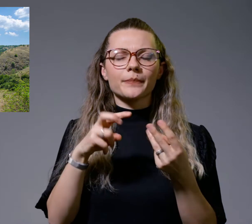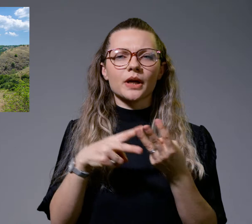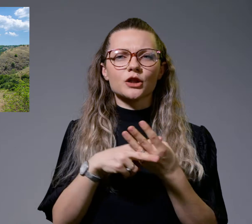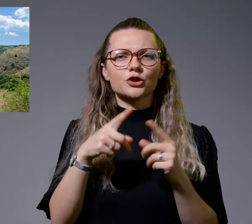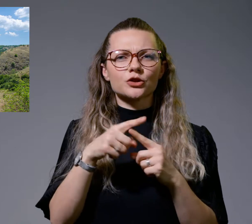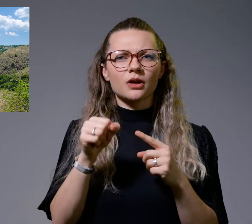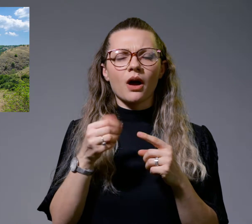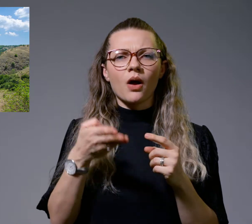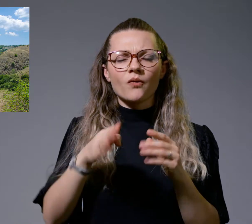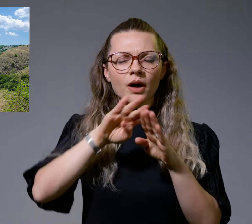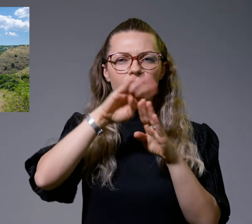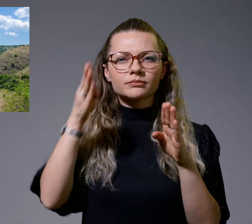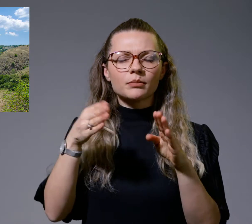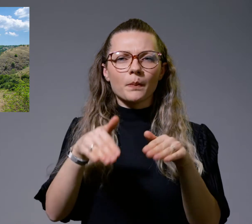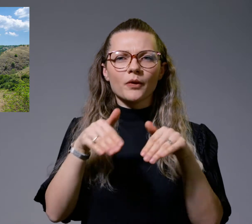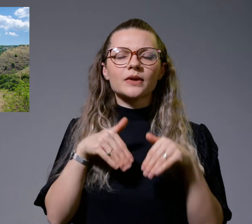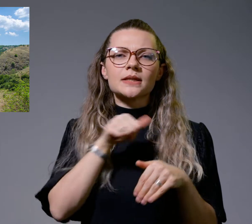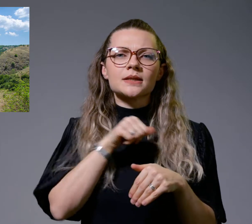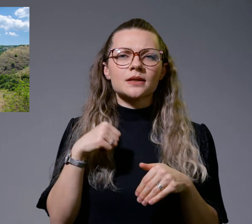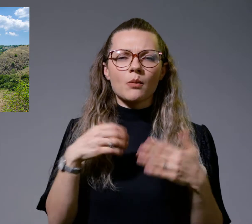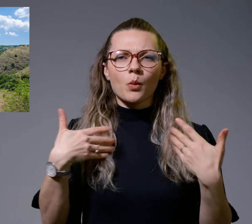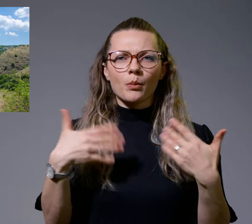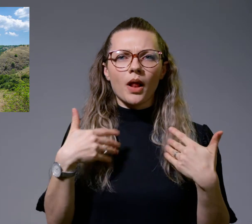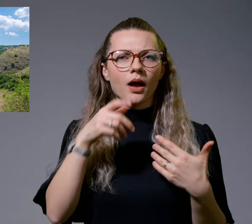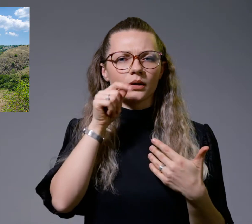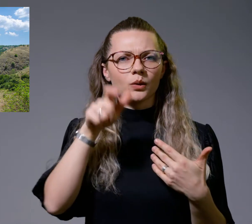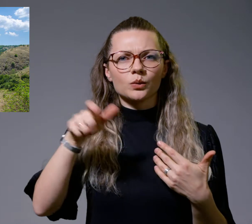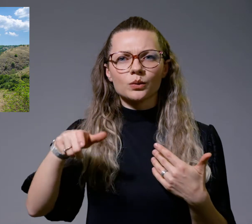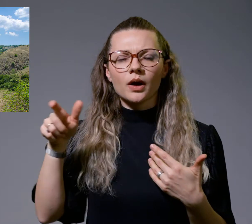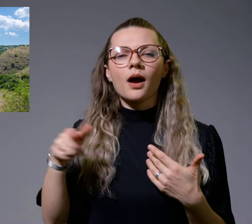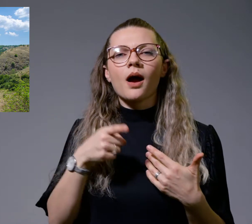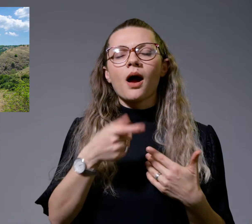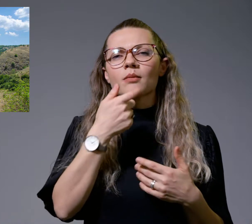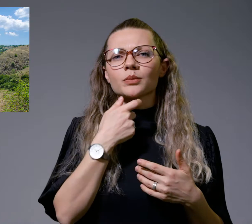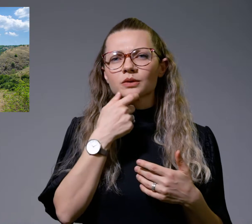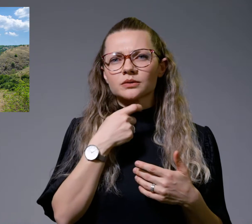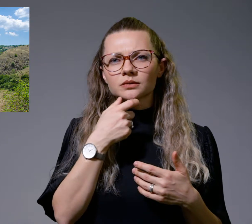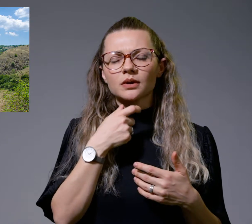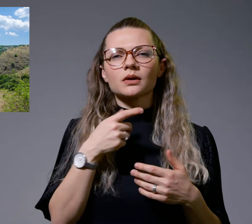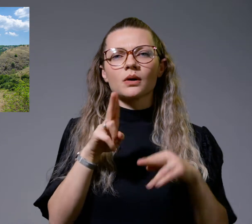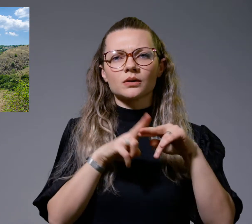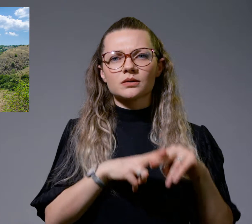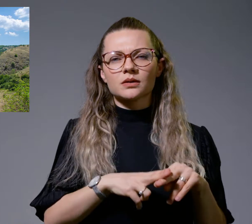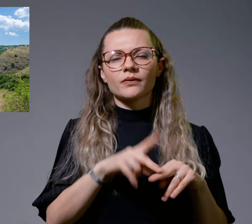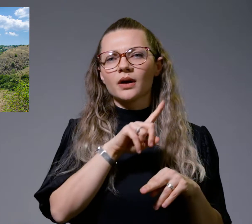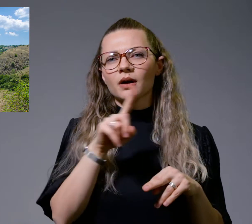се повлекло само помладото население, додека пак постарите останале незаштитени во